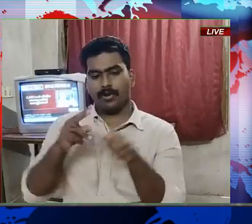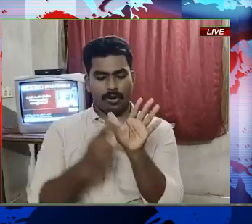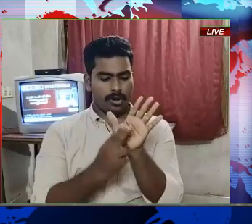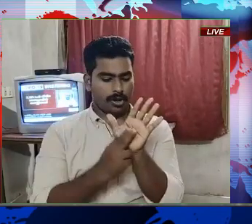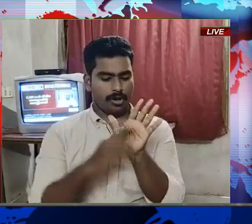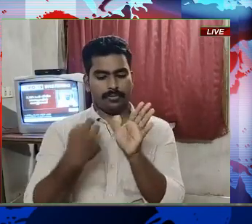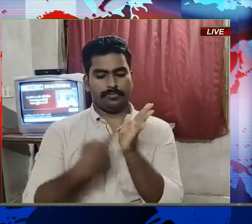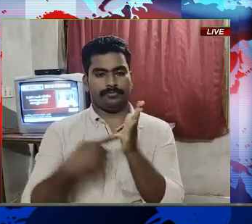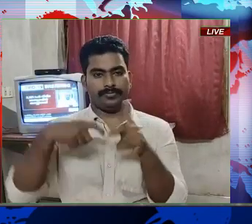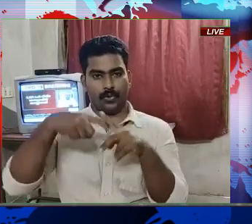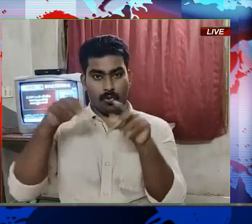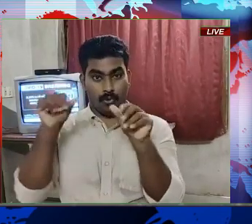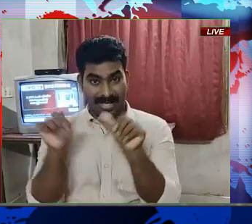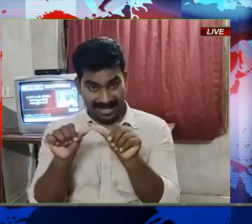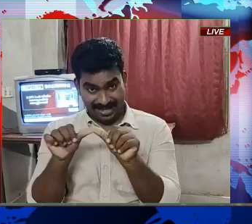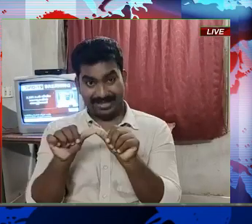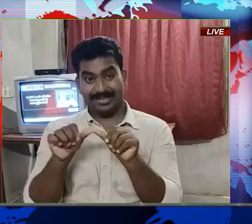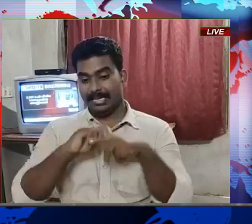പ്രധാനപ്പെട്ട വാർത്ത,